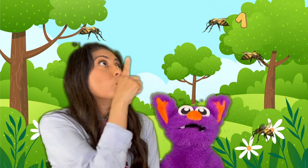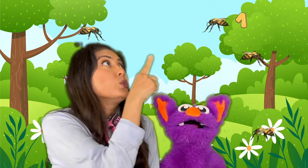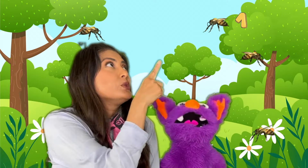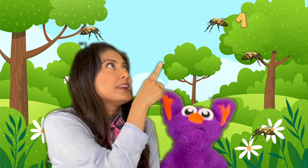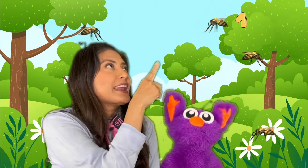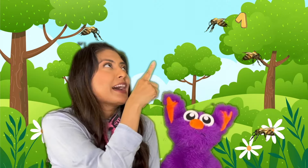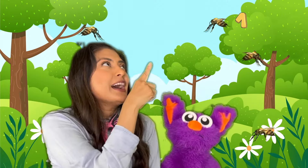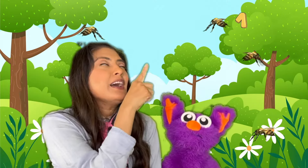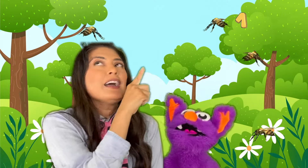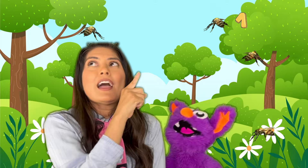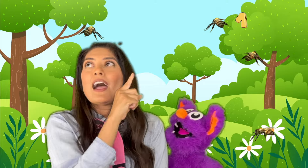Una,